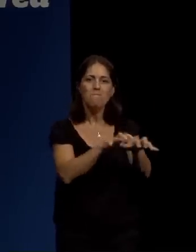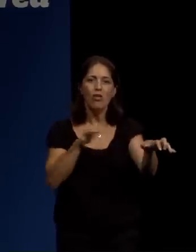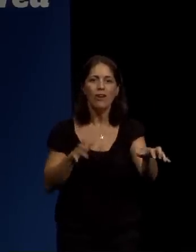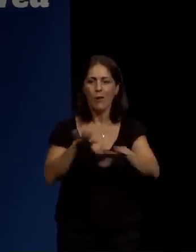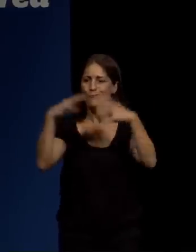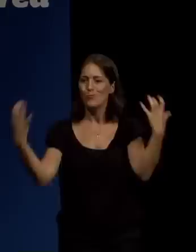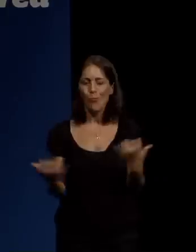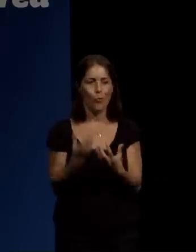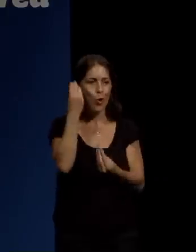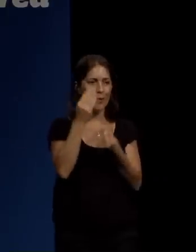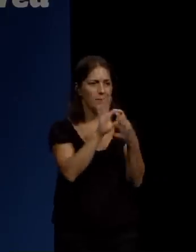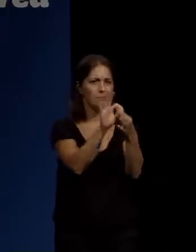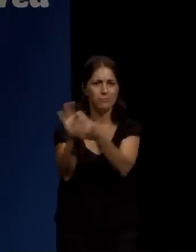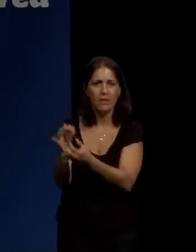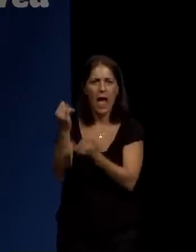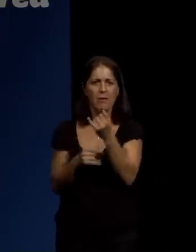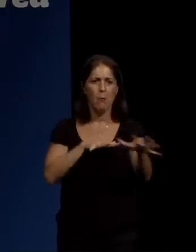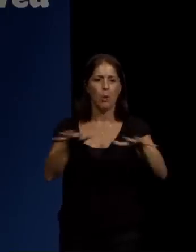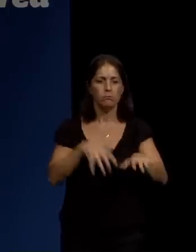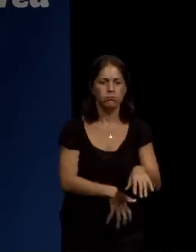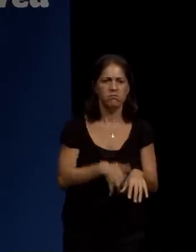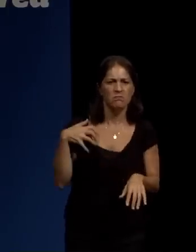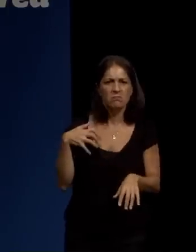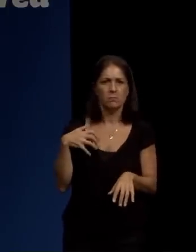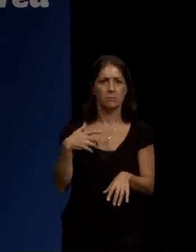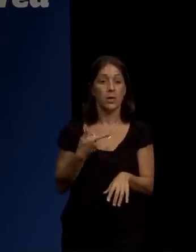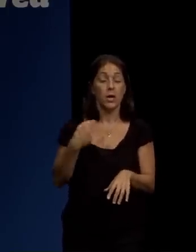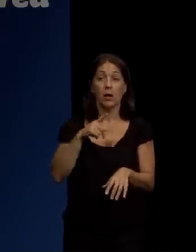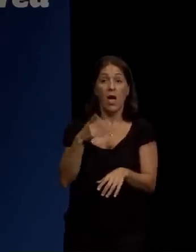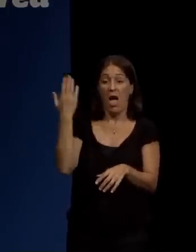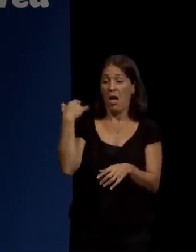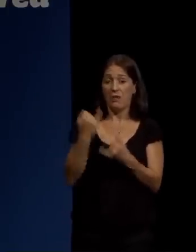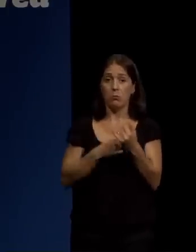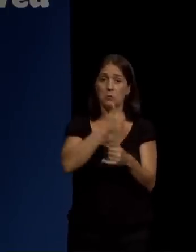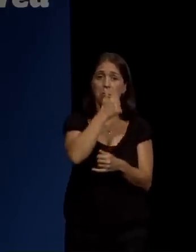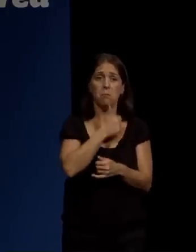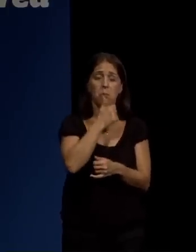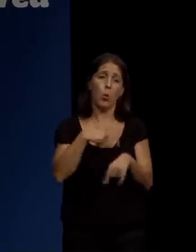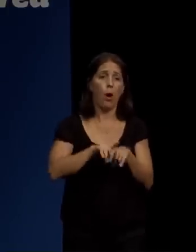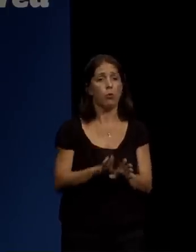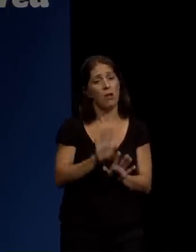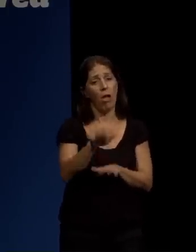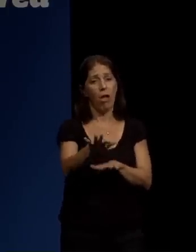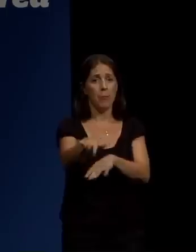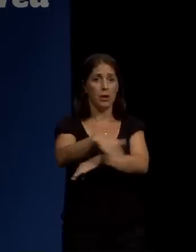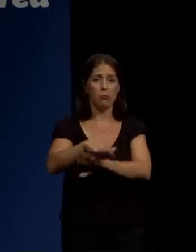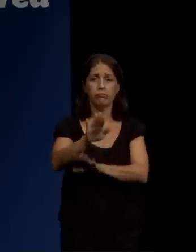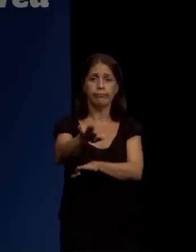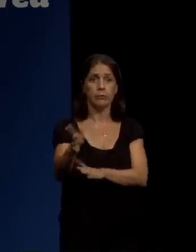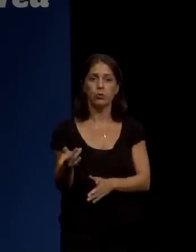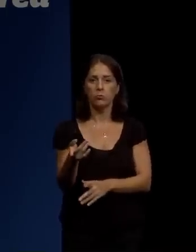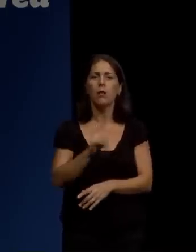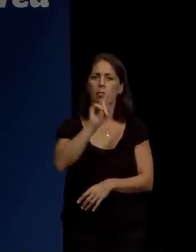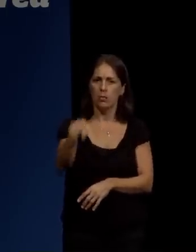mundo. Un movimento de indignación, un movimento de rabia, que non se conformou con salir á rúa, sino que sabía que de salir había